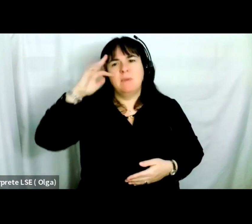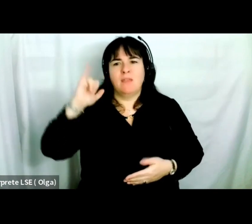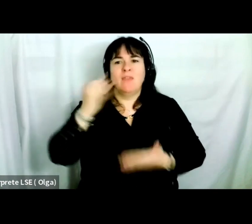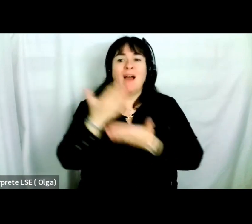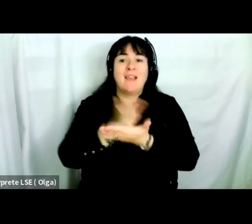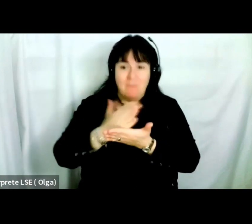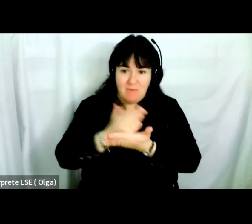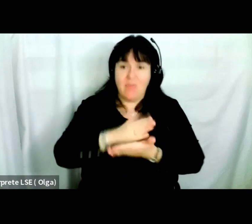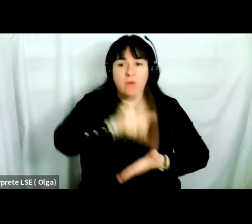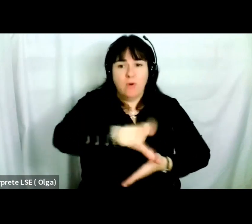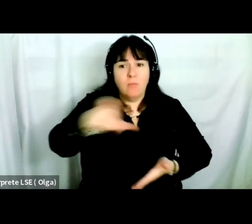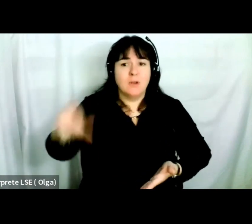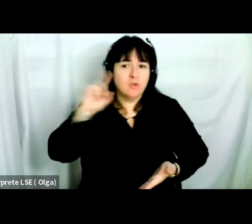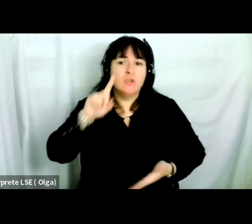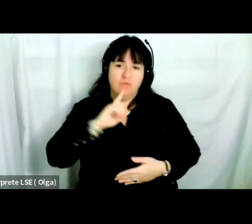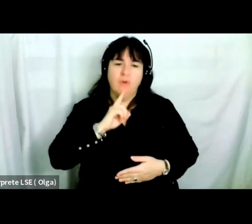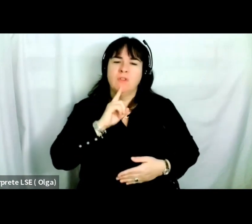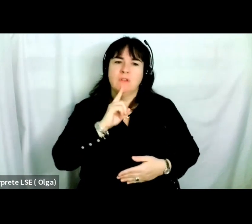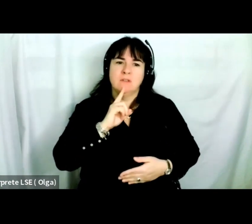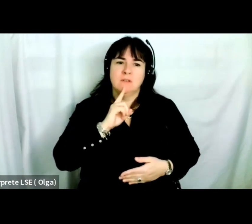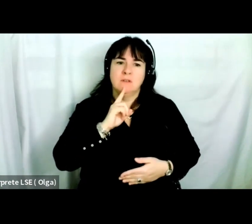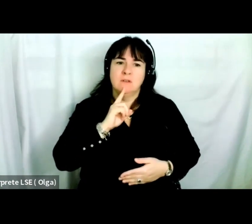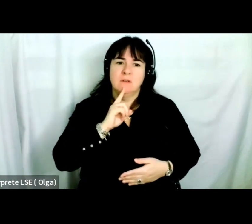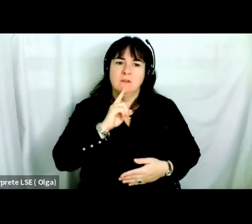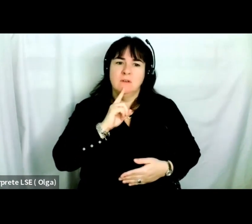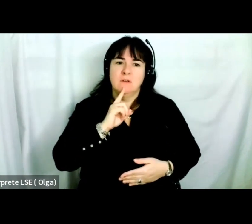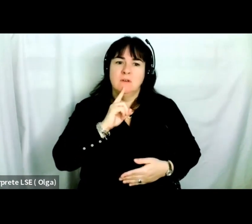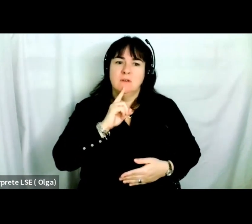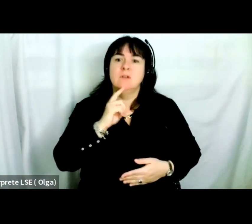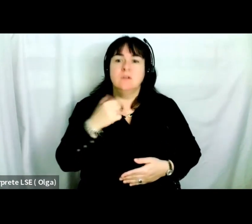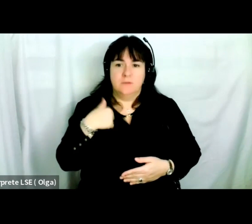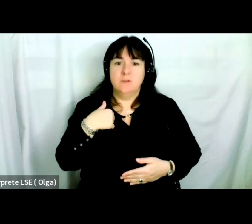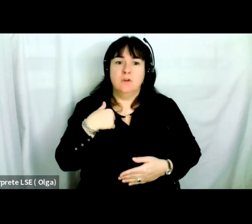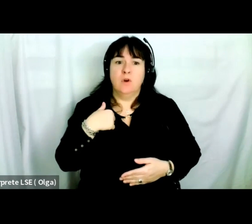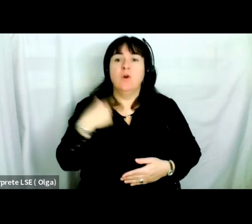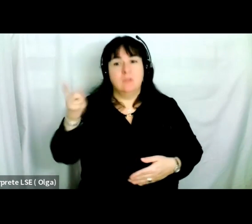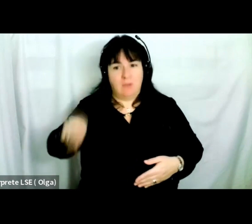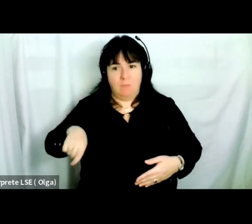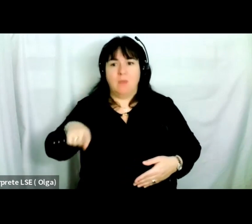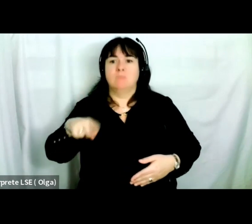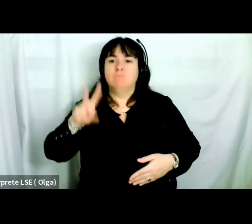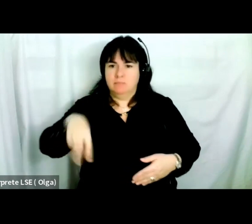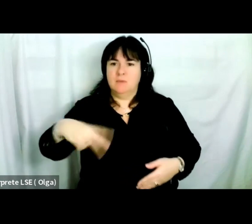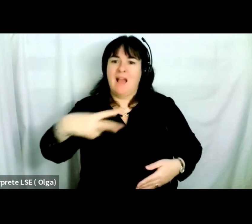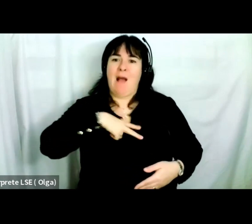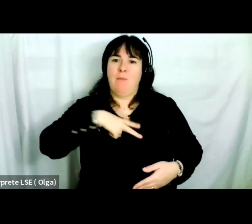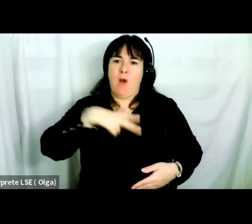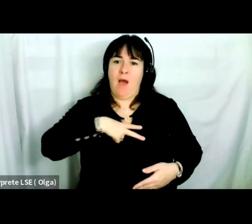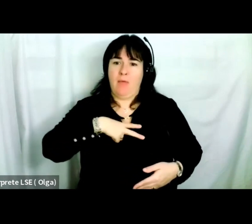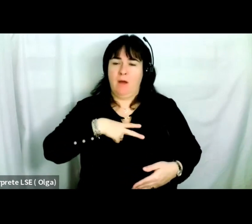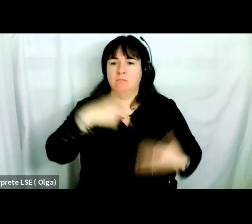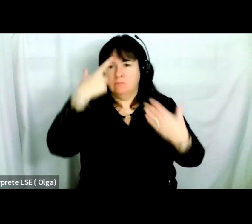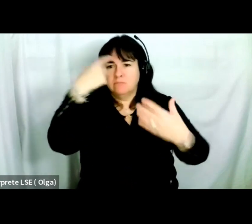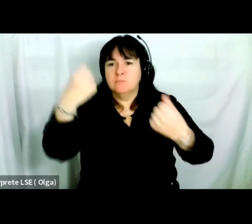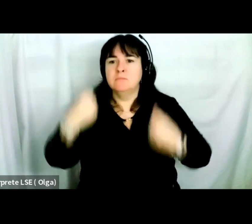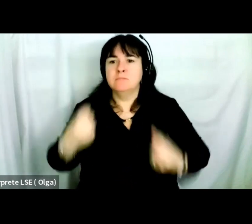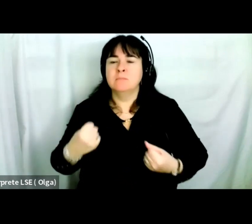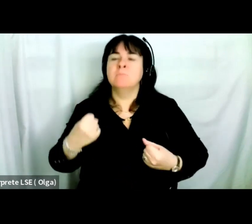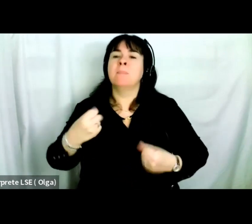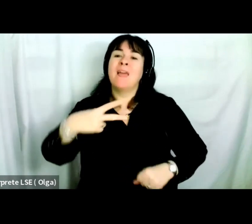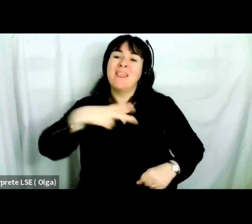con personas sordas. Y también he sido abogada especializada en derecho de